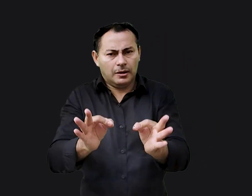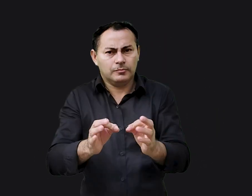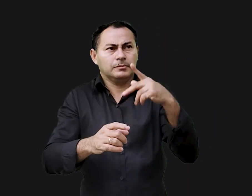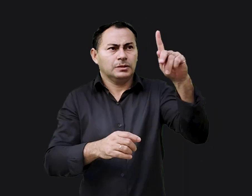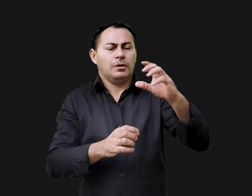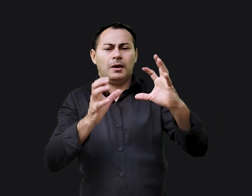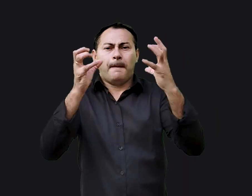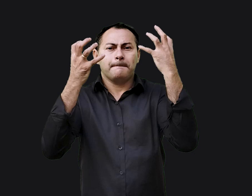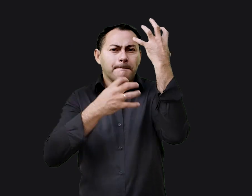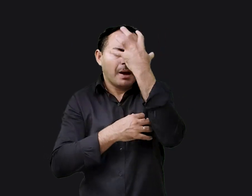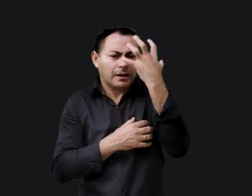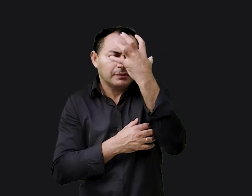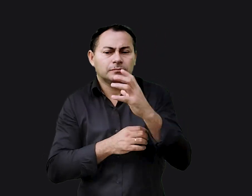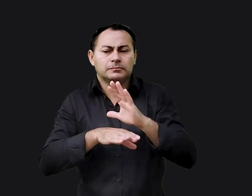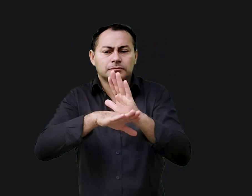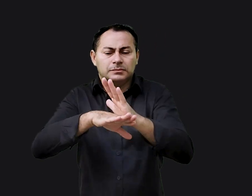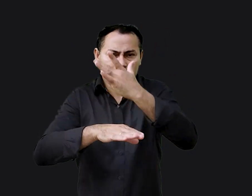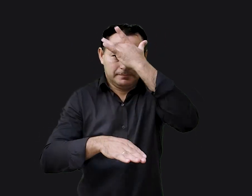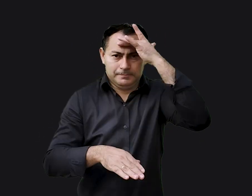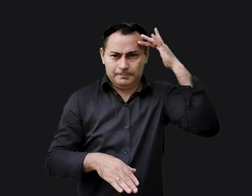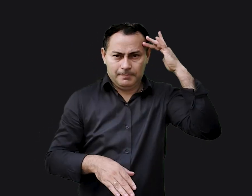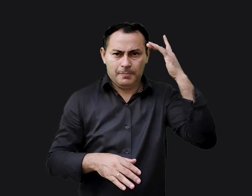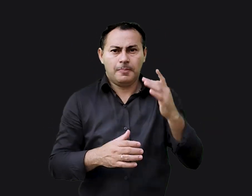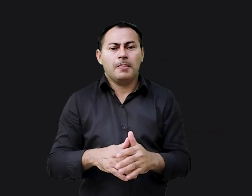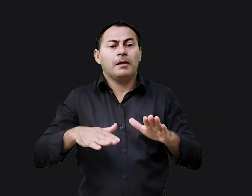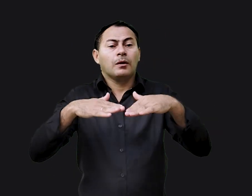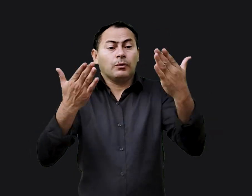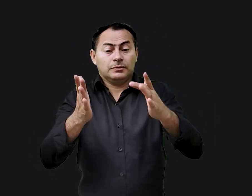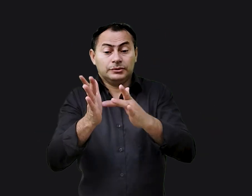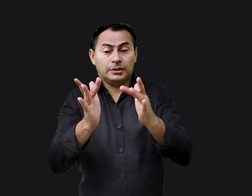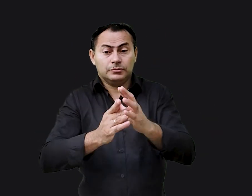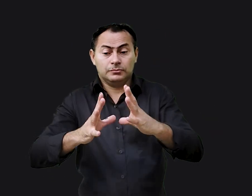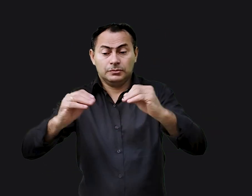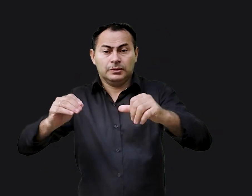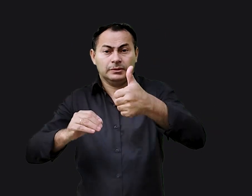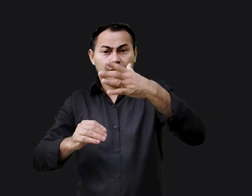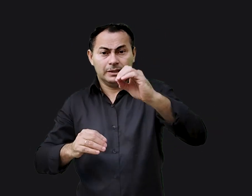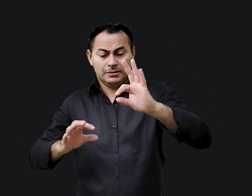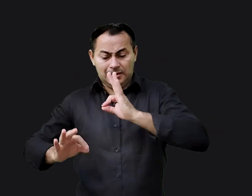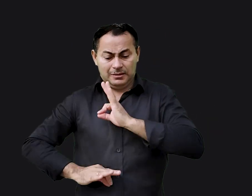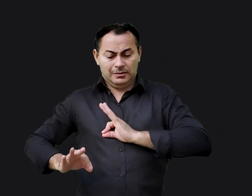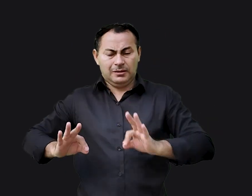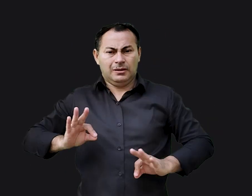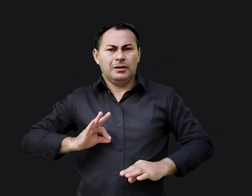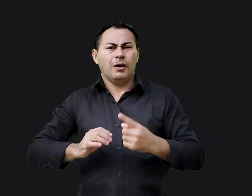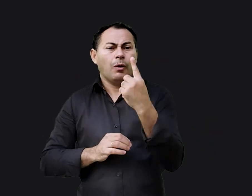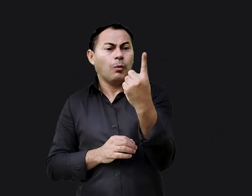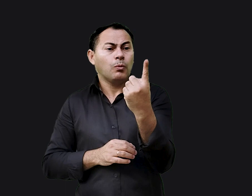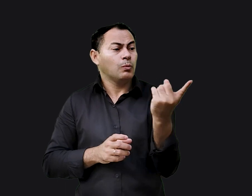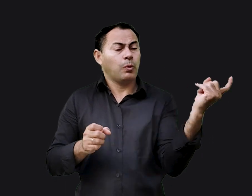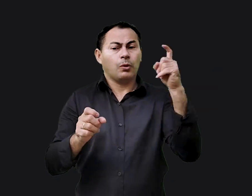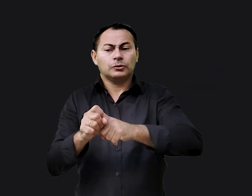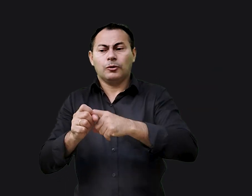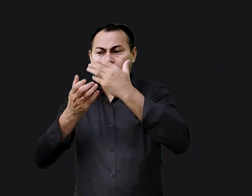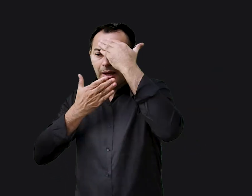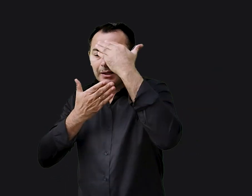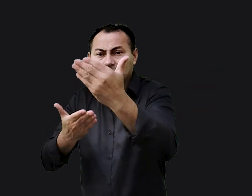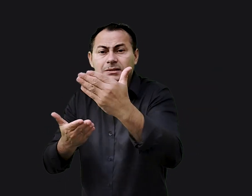leal e por suas Maravilhas em favor dos homens quando Jesus curou os dez leprosos apenas um voltou